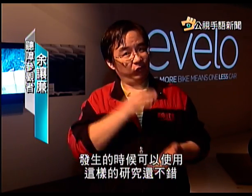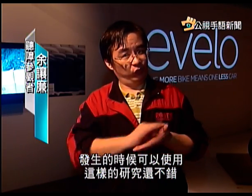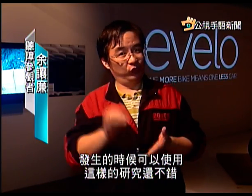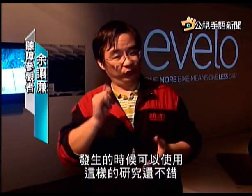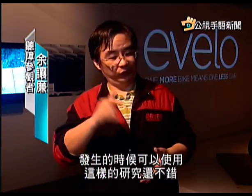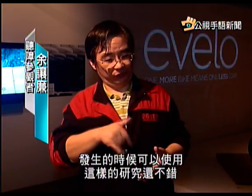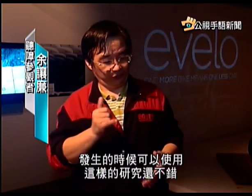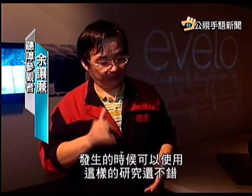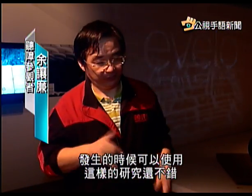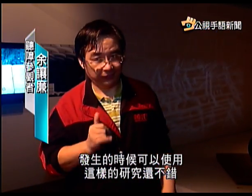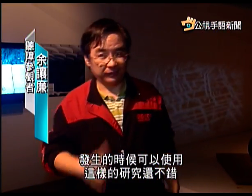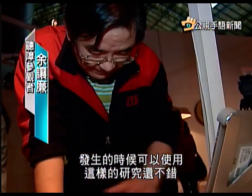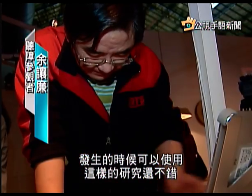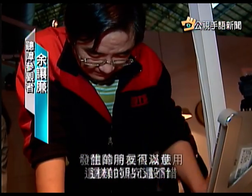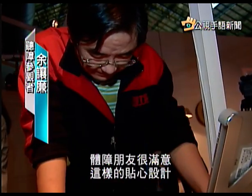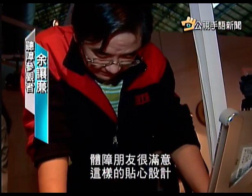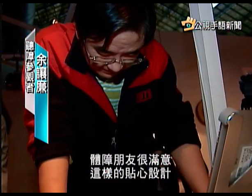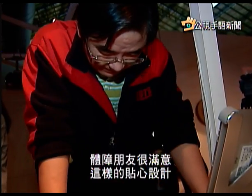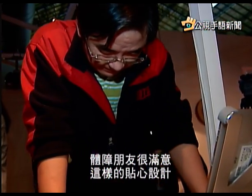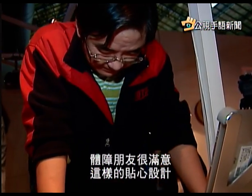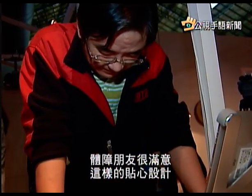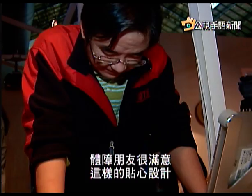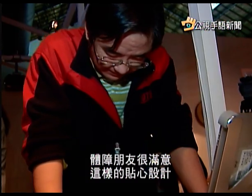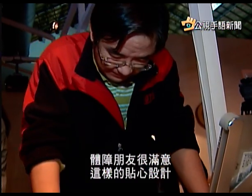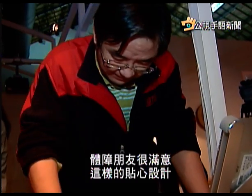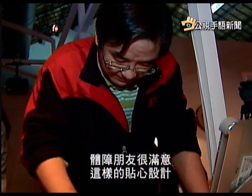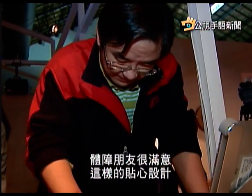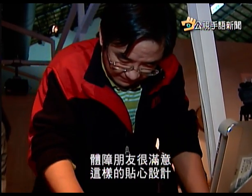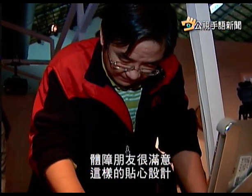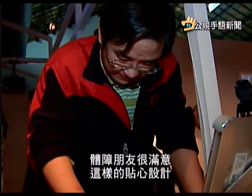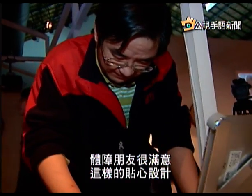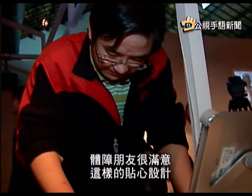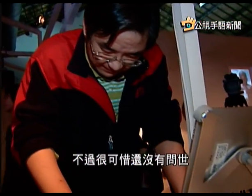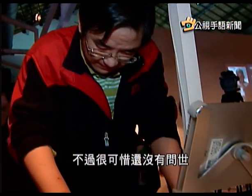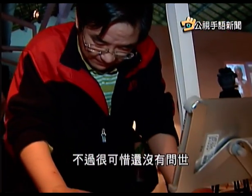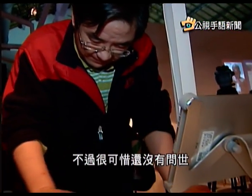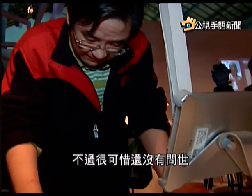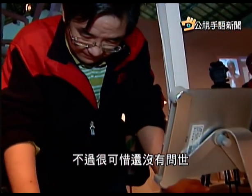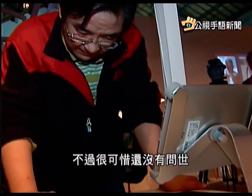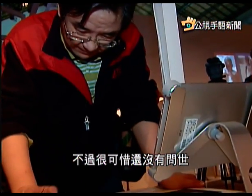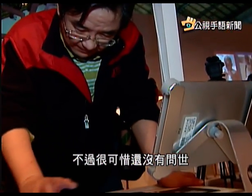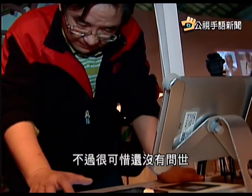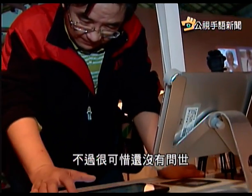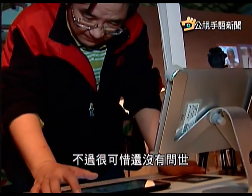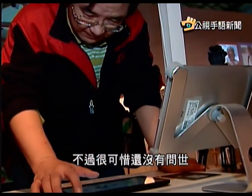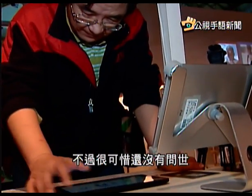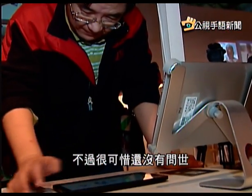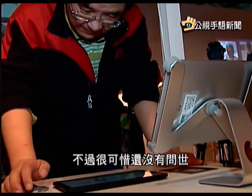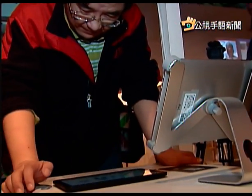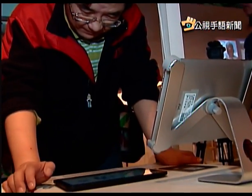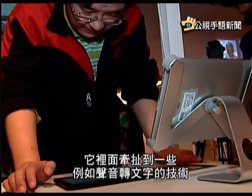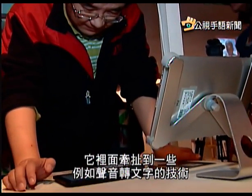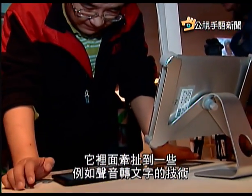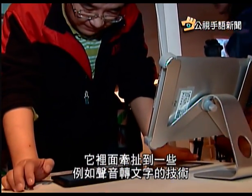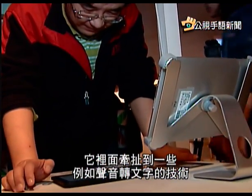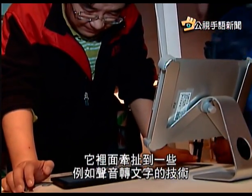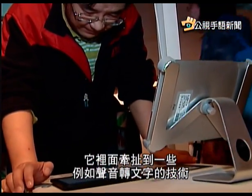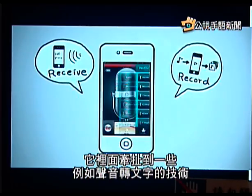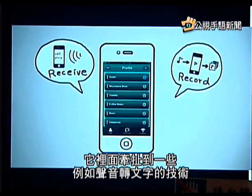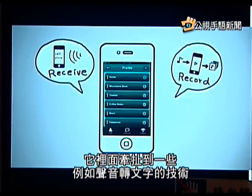还不错。 听障朋友很满意这样的贴心设计，不过很可惜还没有问世。 它里面牵扯到一些，例如说声音